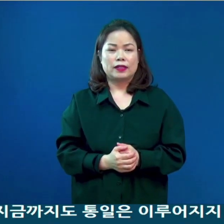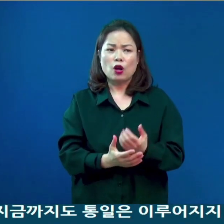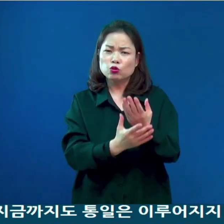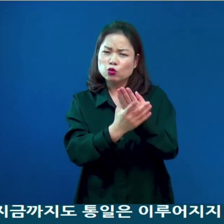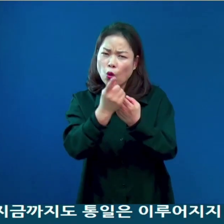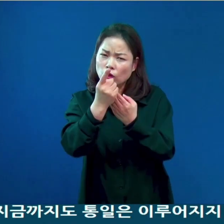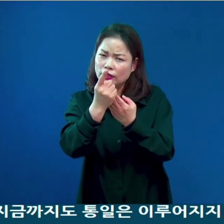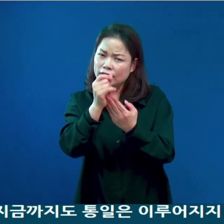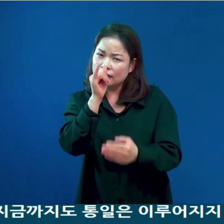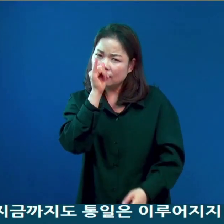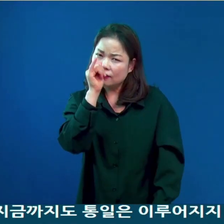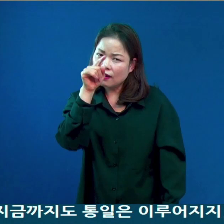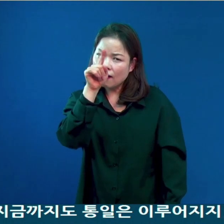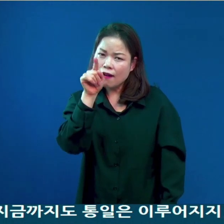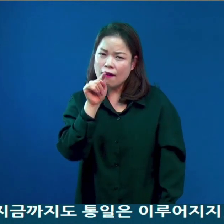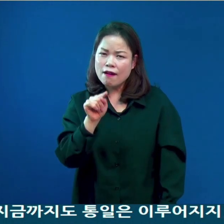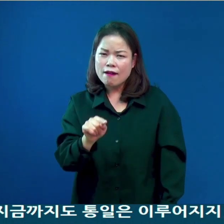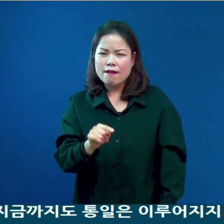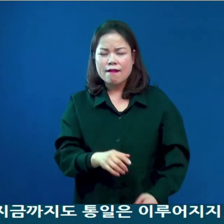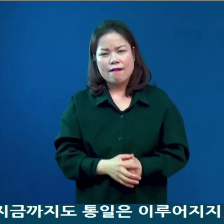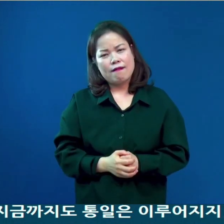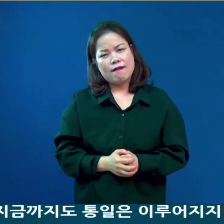통일은 과연 오는 것일까?